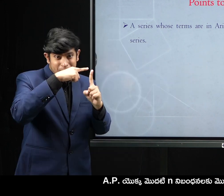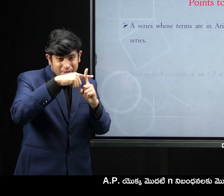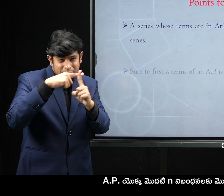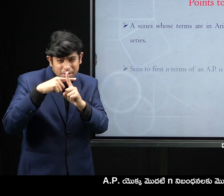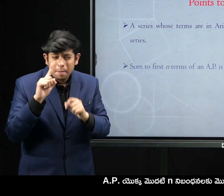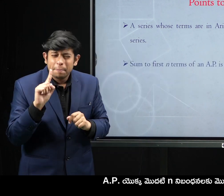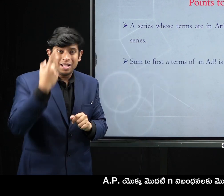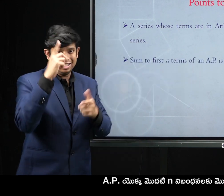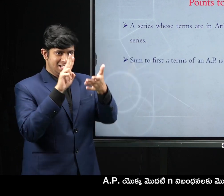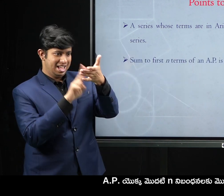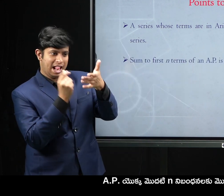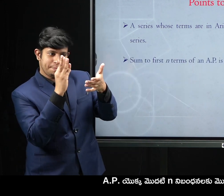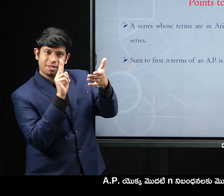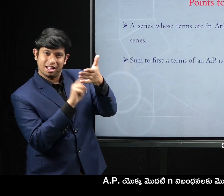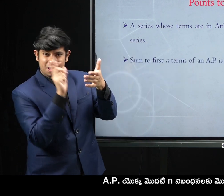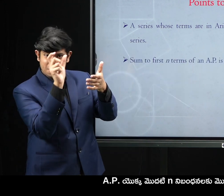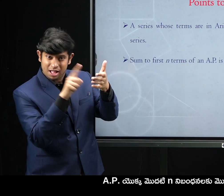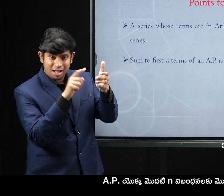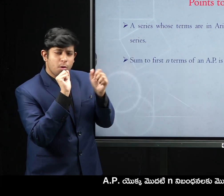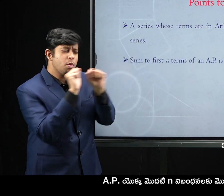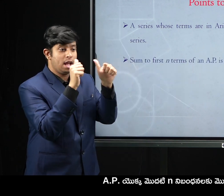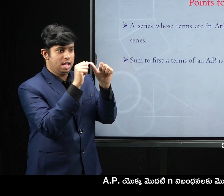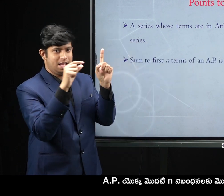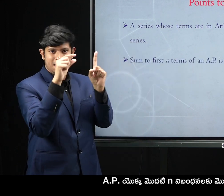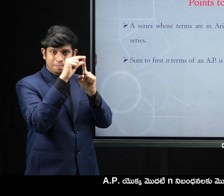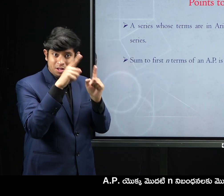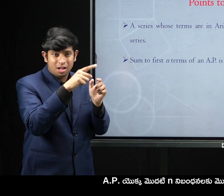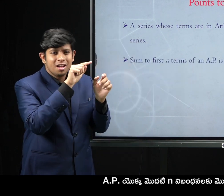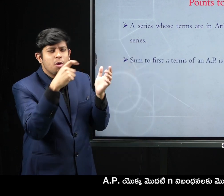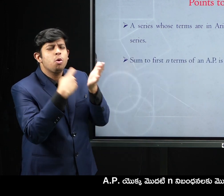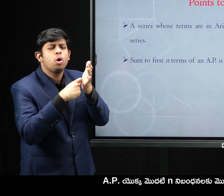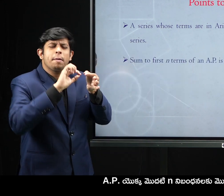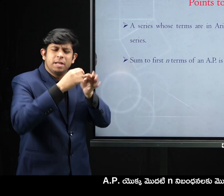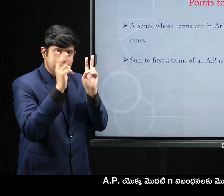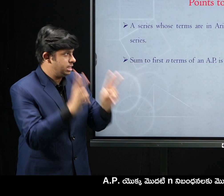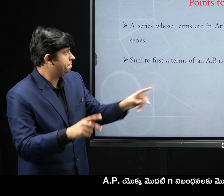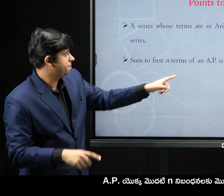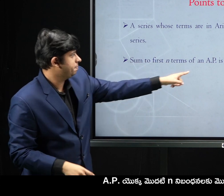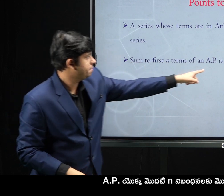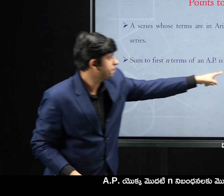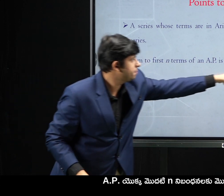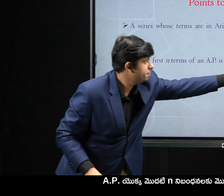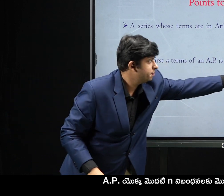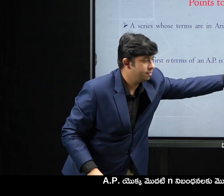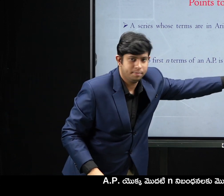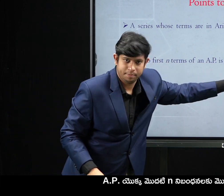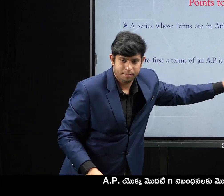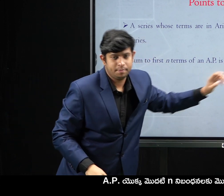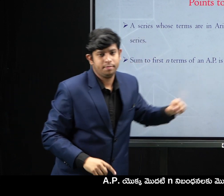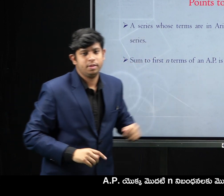ఏపీ యొక్క మొదటి n నిబంధనలకు మొత్తం Sn ఈజ్ ఈక్వల్ టు n/2 ఇంటూ 2a ప్లస్